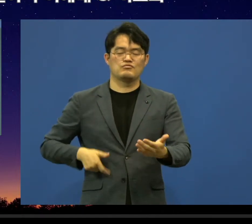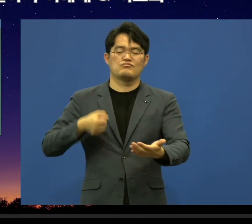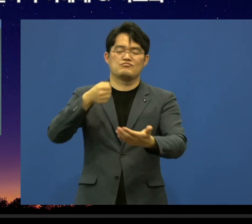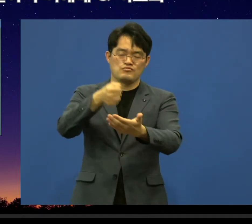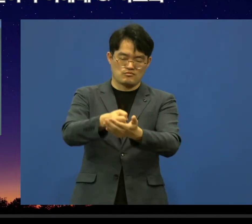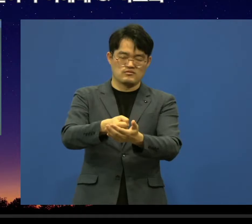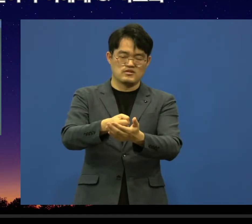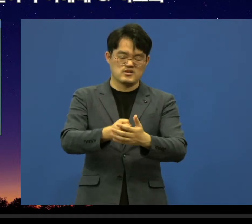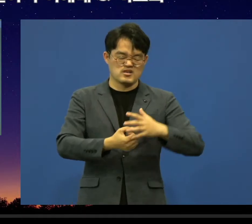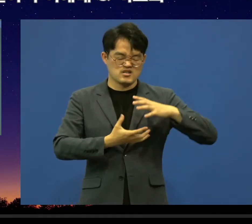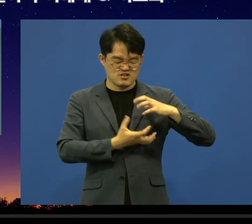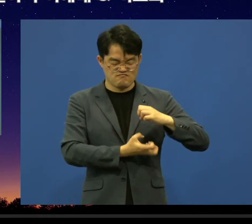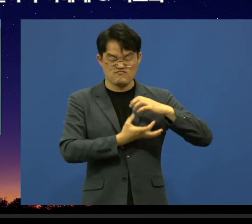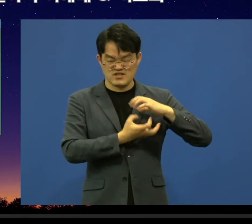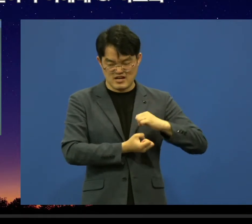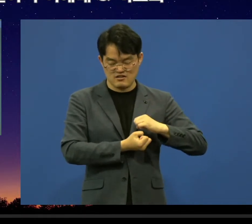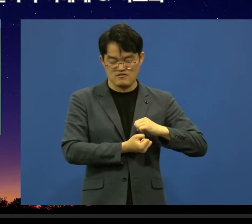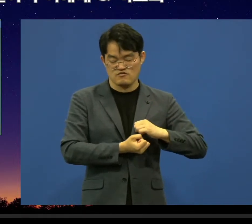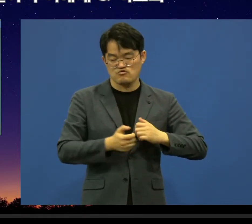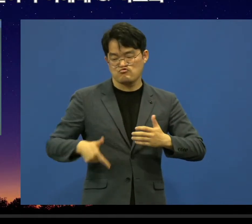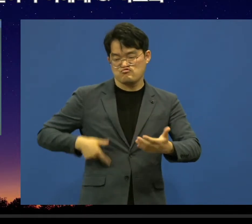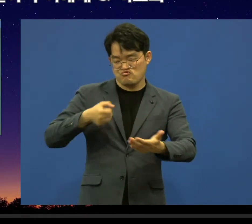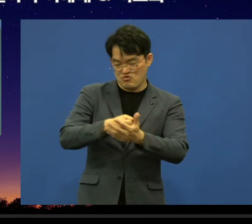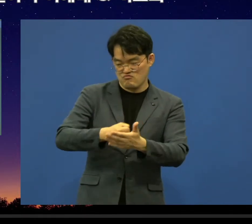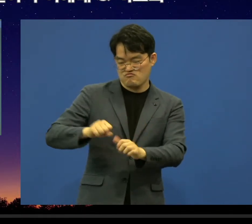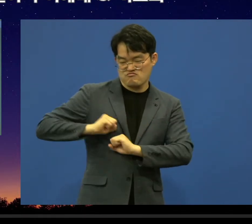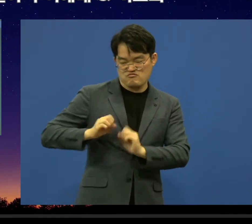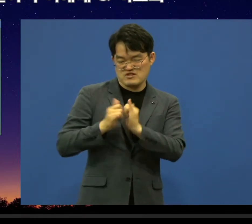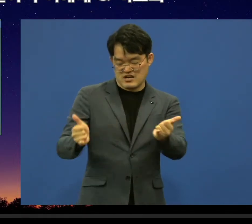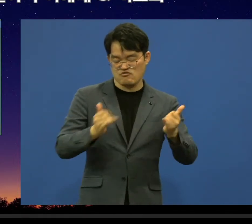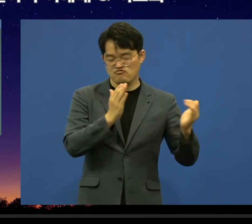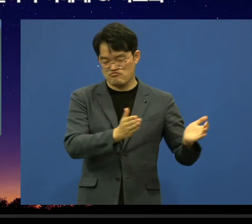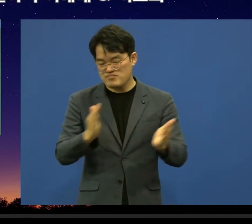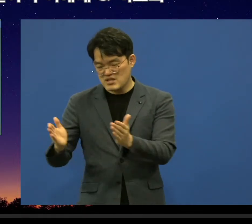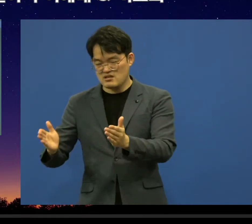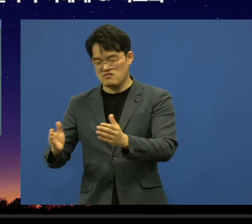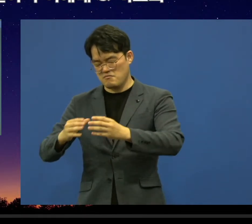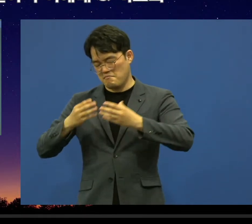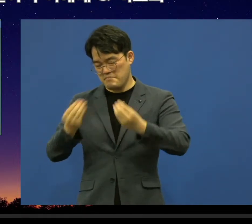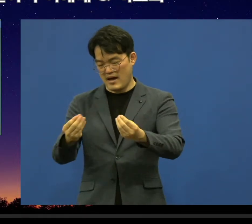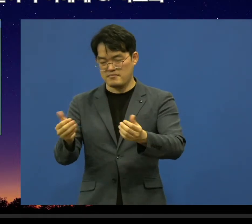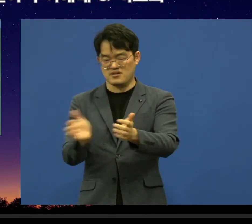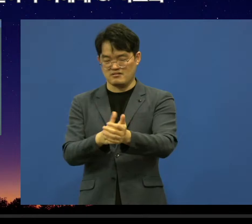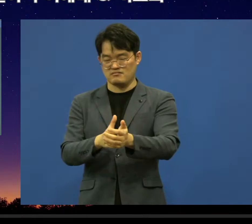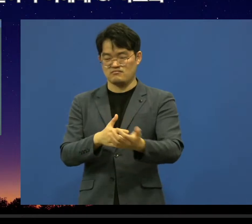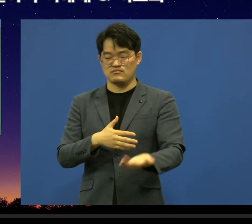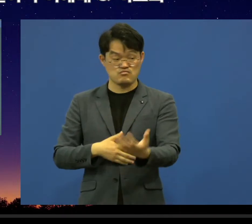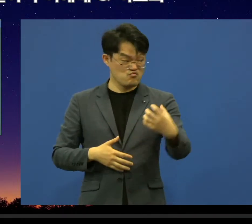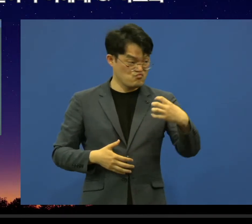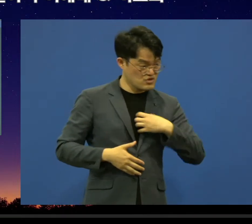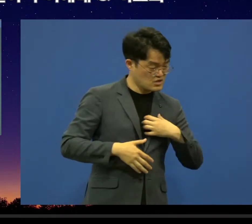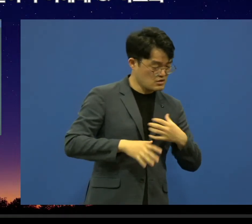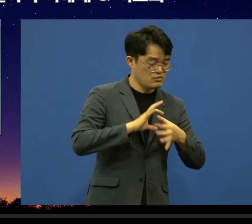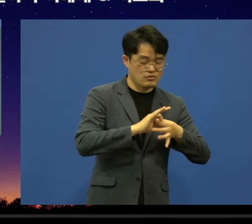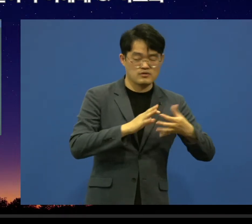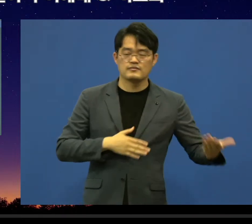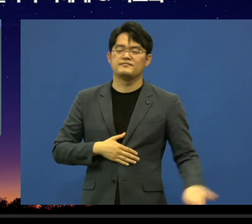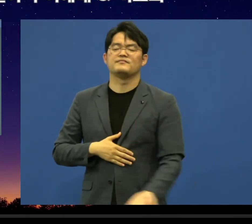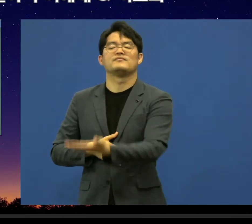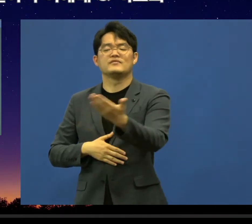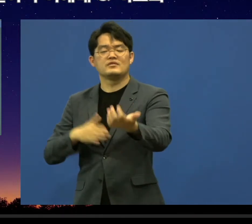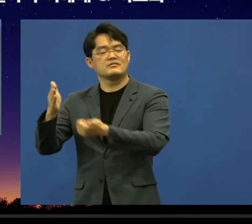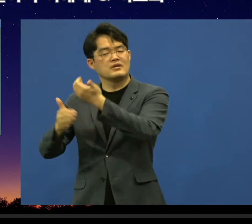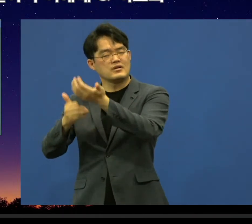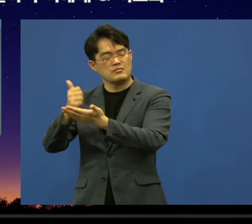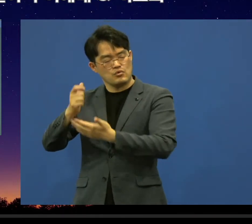위기는 그저 여러분의 믿음의 명모를, 진명모를 드러내 그냥 도구가 될 거예요. 듣는 길을 그러므로 새롭게